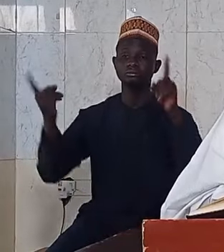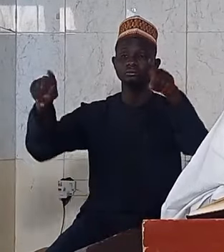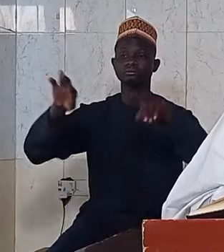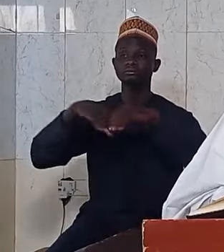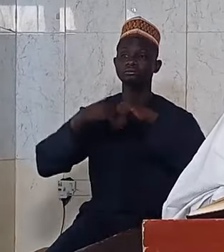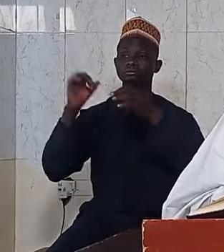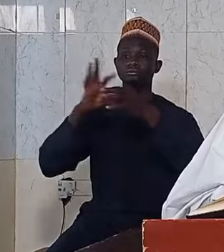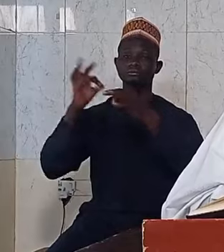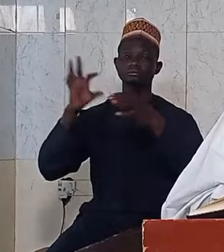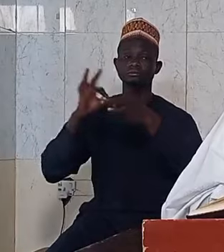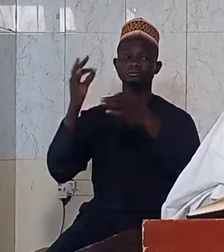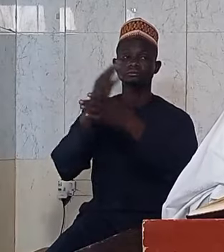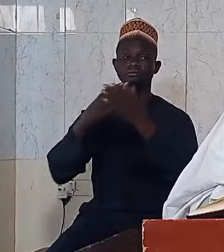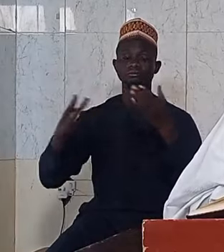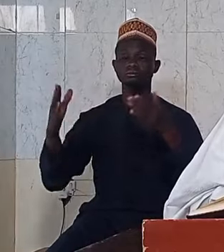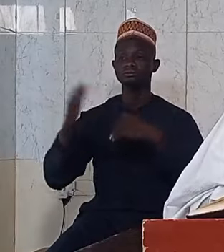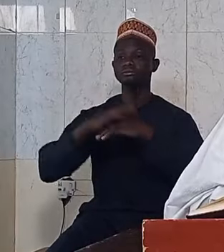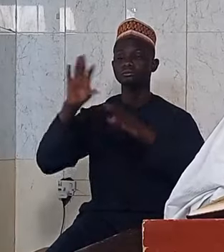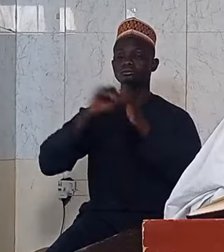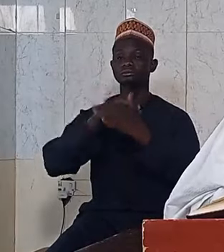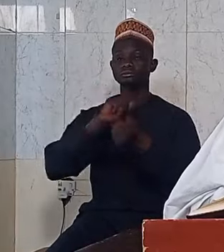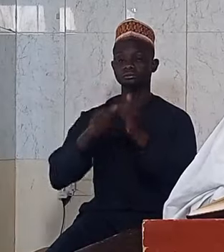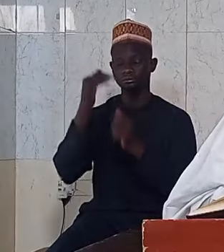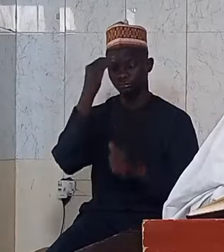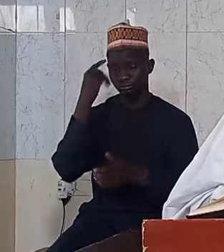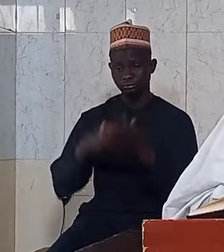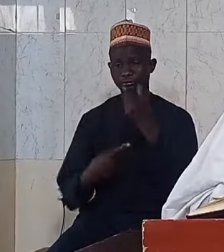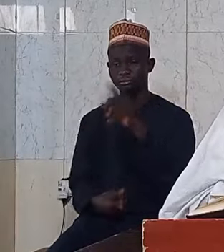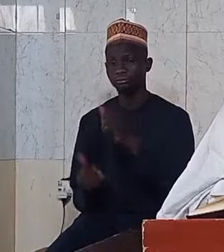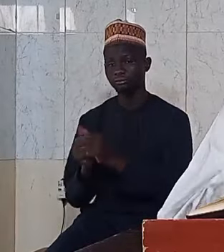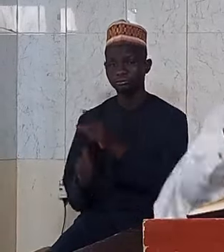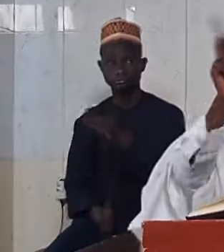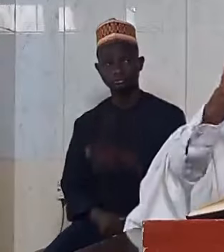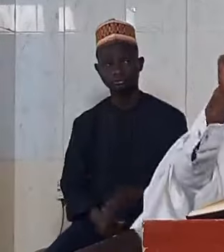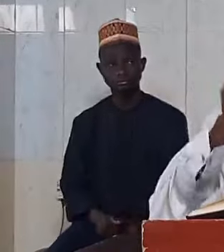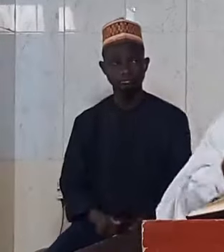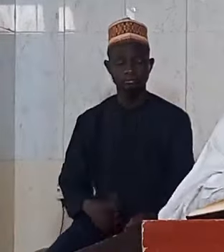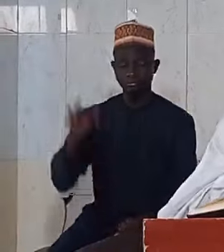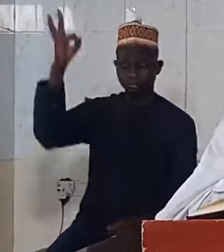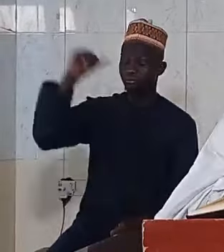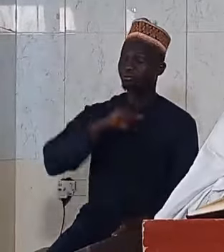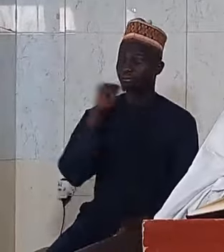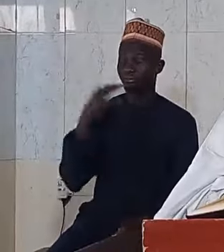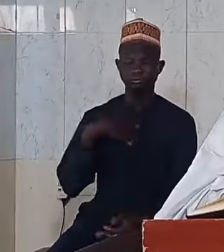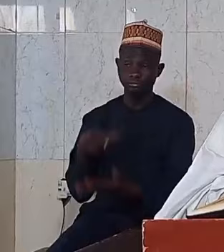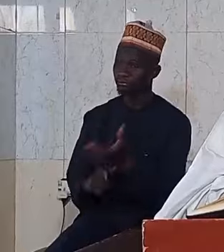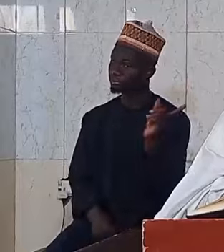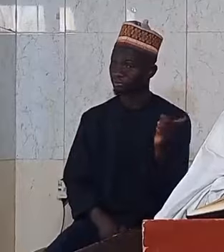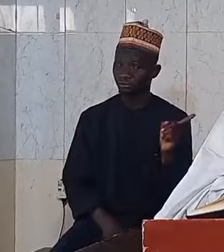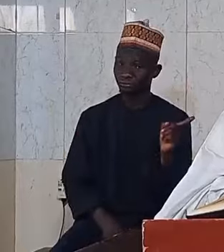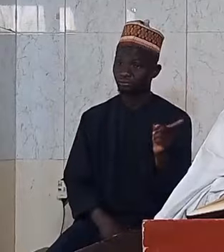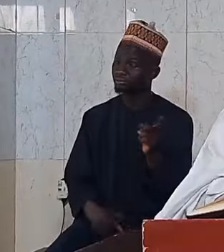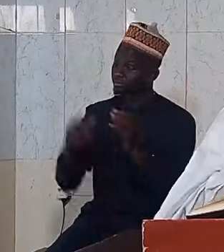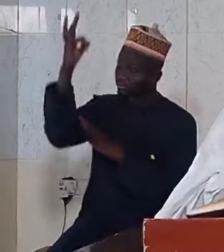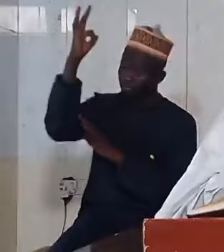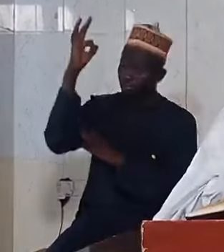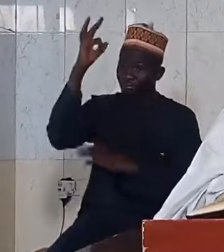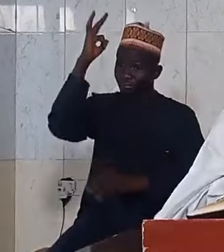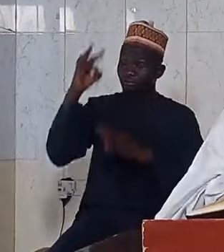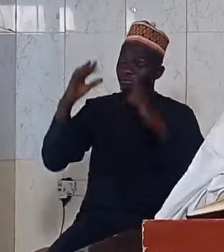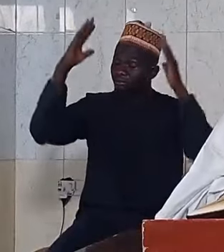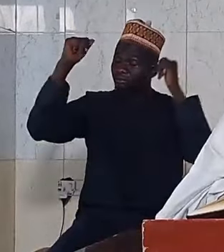bashi labari dangane da matsalar ka yake sanin ta ko yawa to Allah ba haka yake ba Allah ba in ka